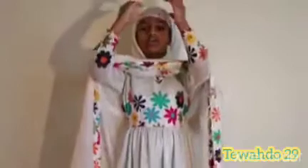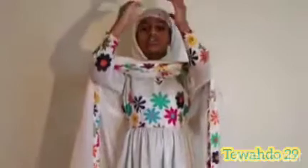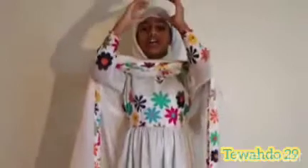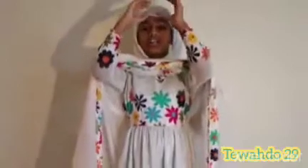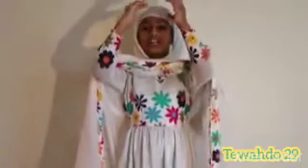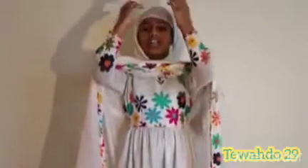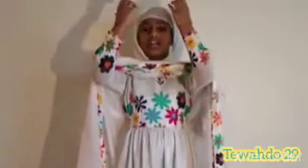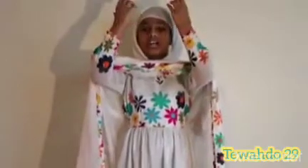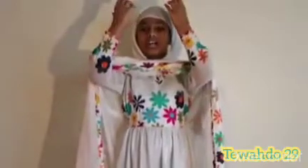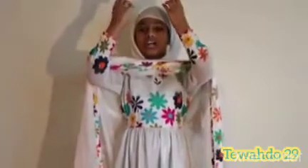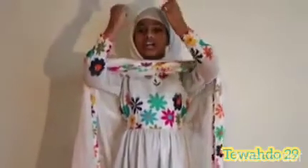ሆሳዕና